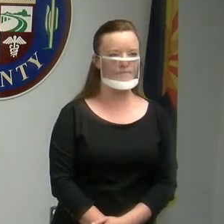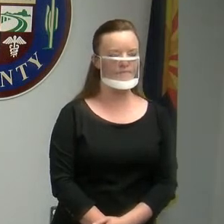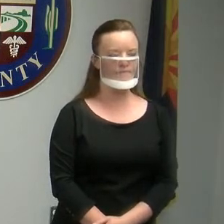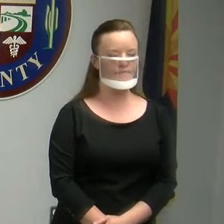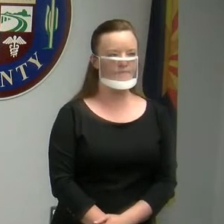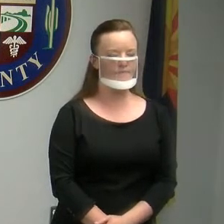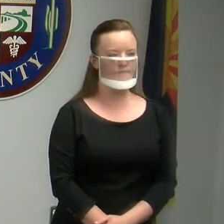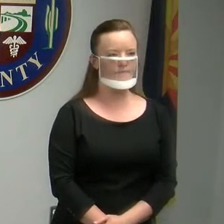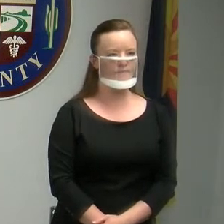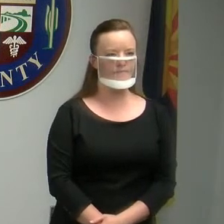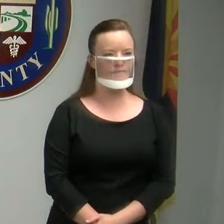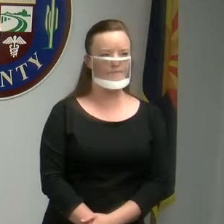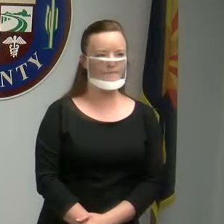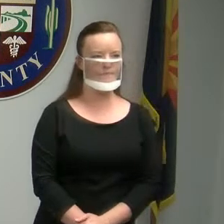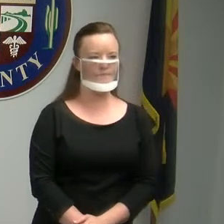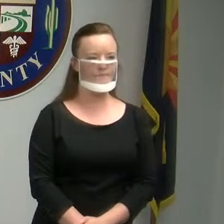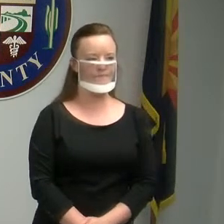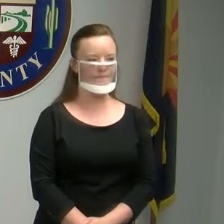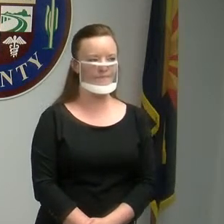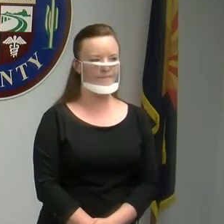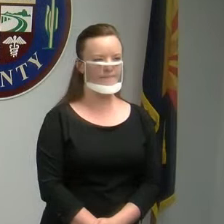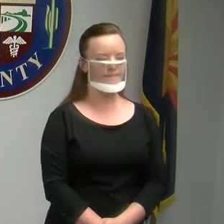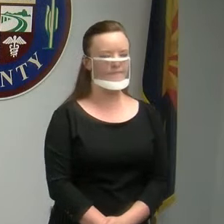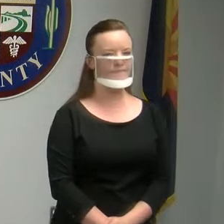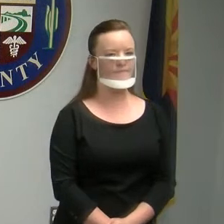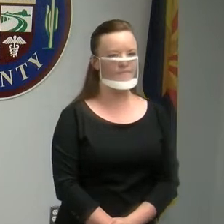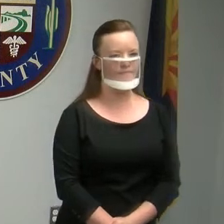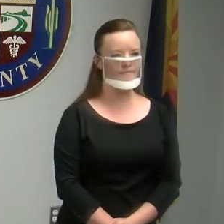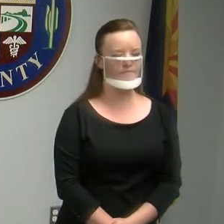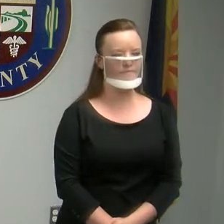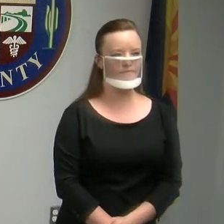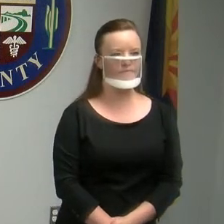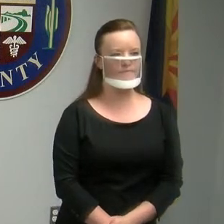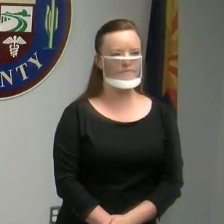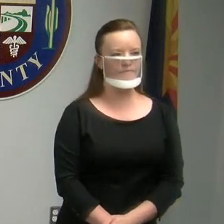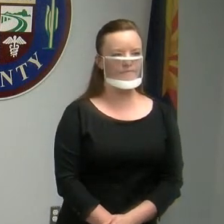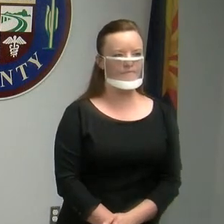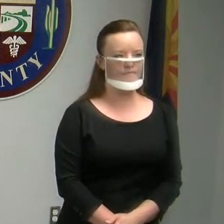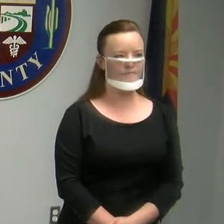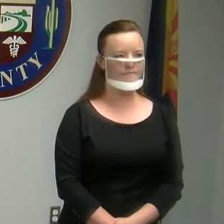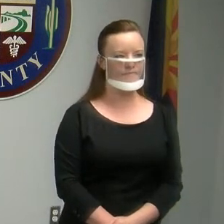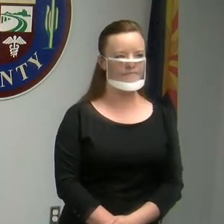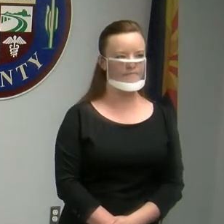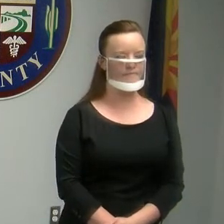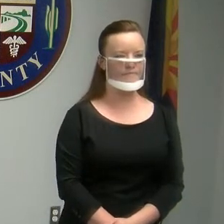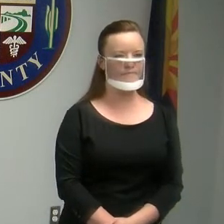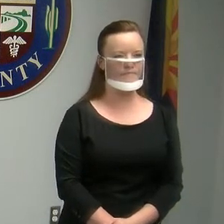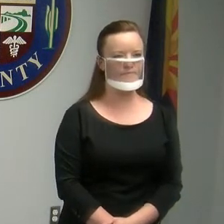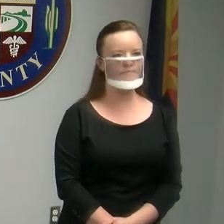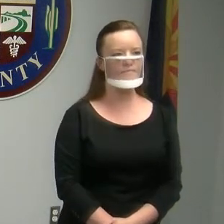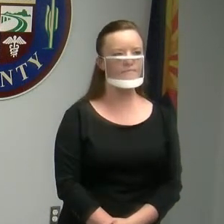La pregunta es que si estamos viendo números mucho más altos de defunciones o de muertes, ¿y acaso esos